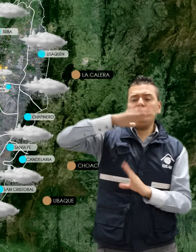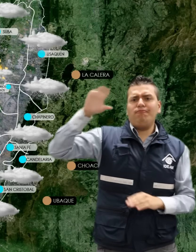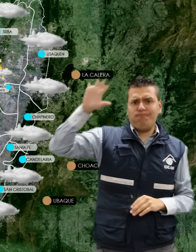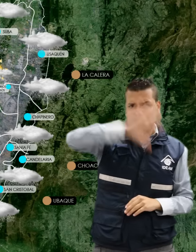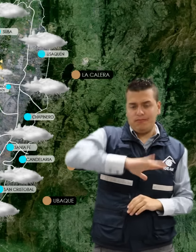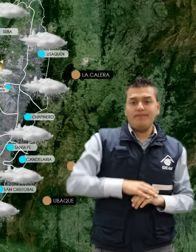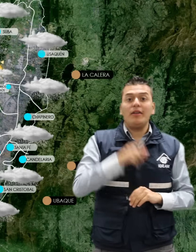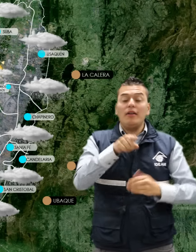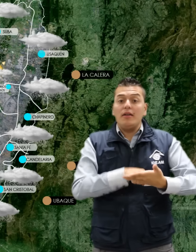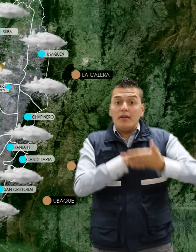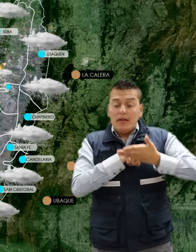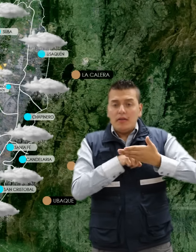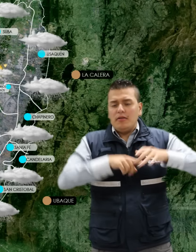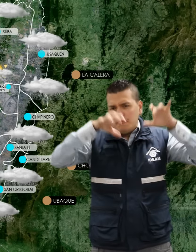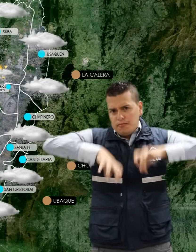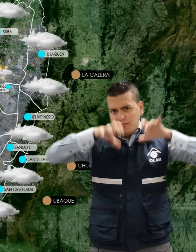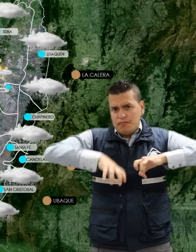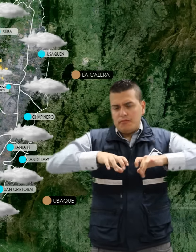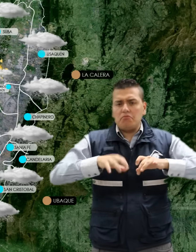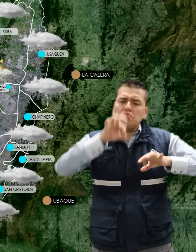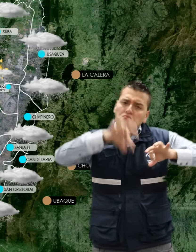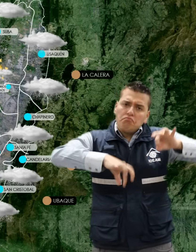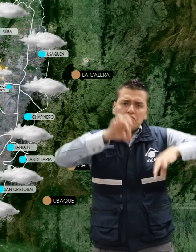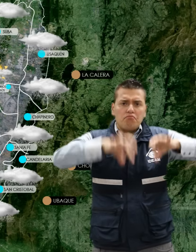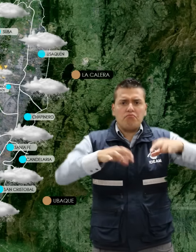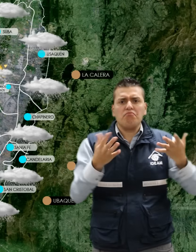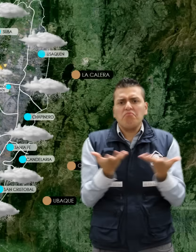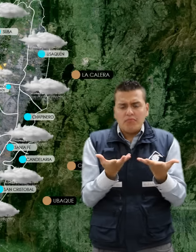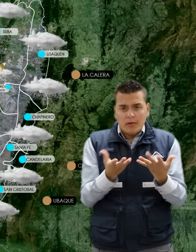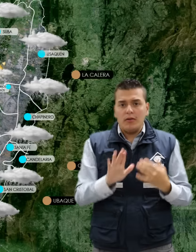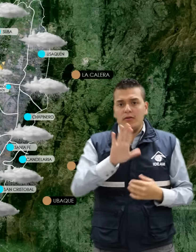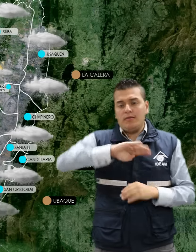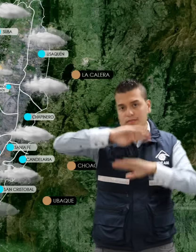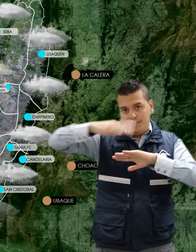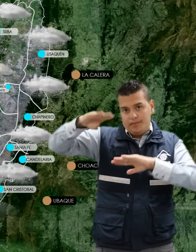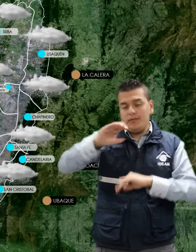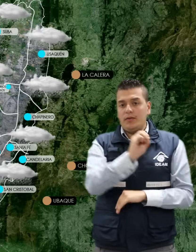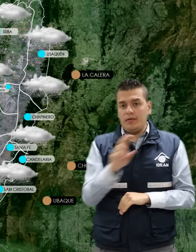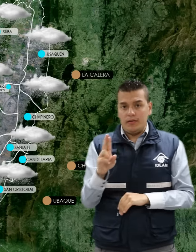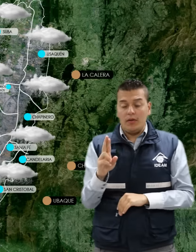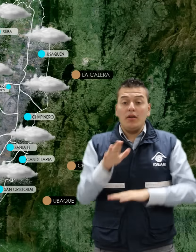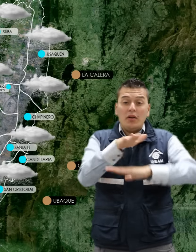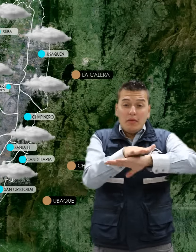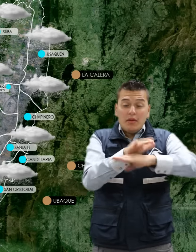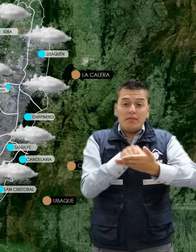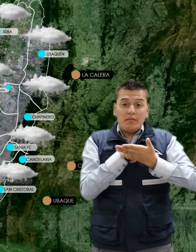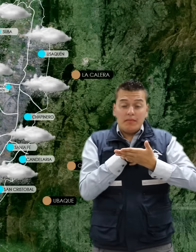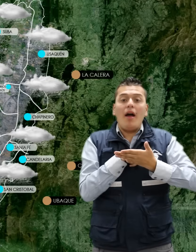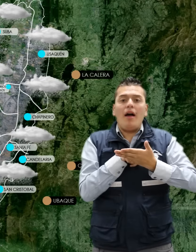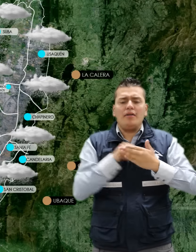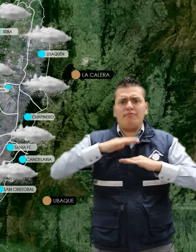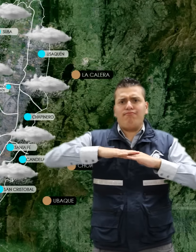cubierto. Se presentarán algunas lluvias o lloviznas en sectores de los cerros orientales. Para las horas de la tarde se espera